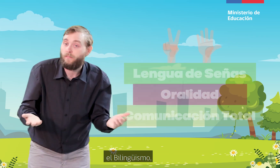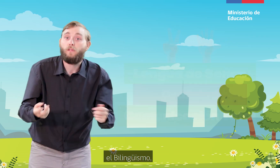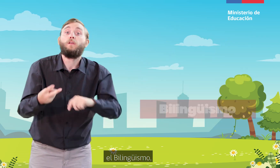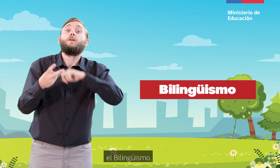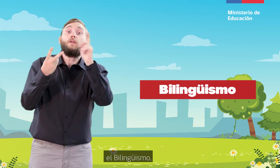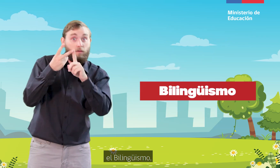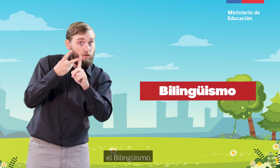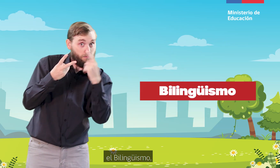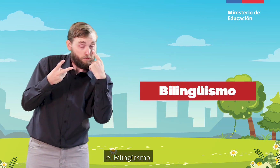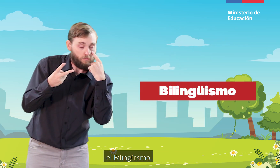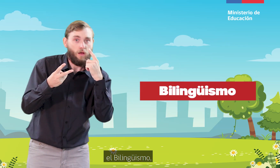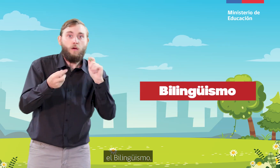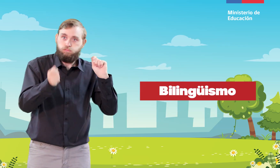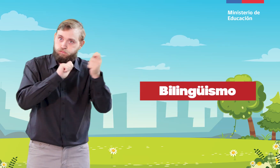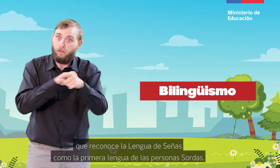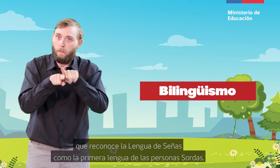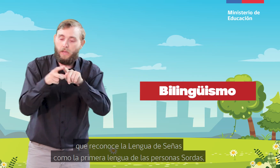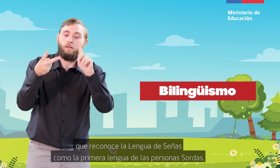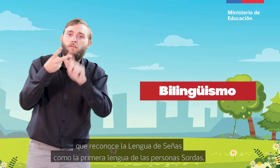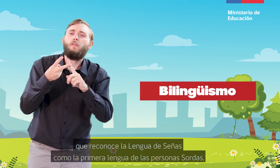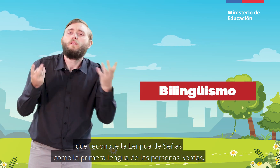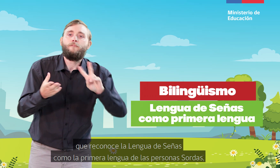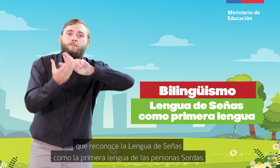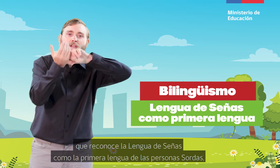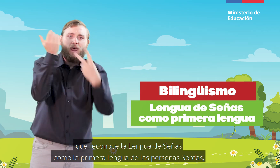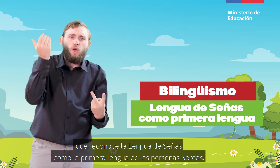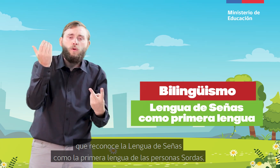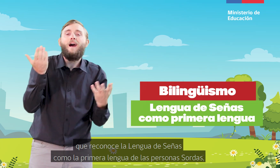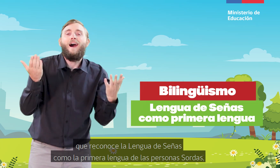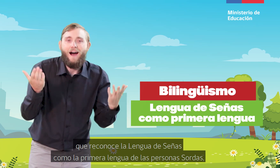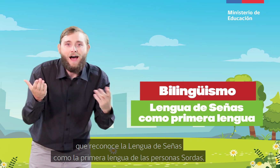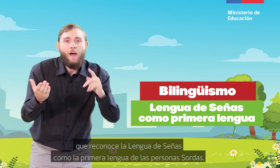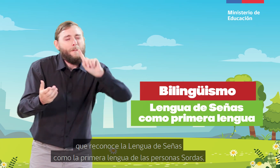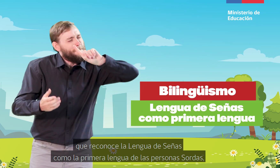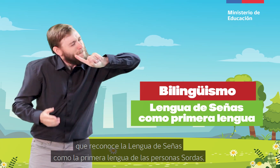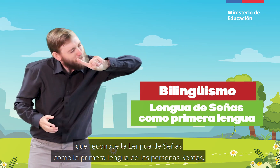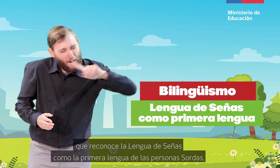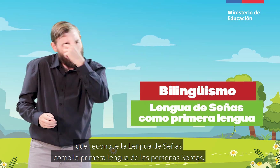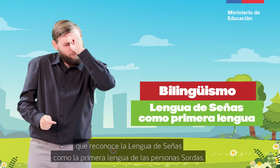El bilingüismo, que reconoce la lengua de señas como la primera lengua de las personas